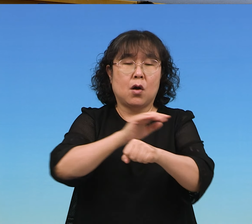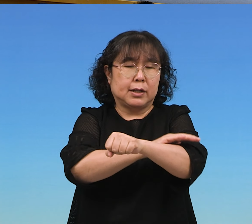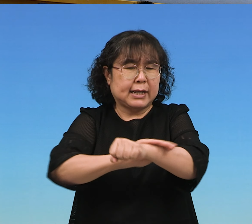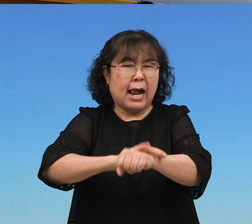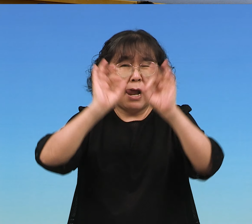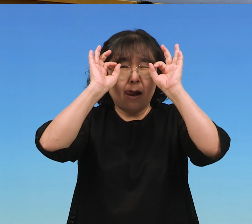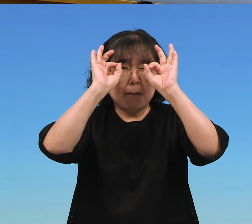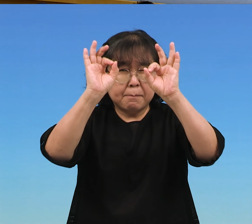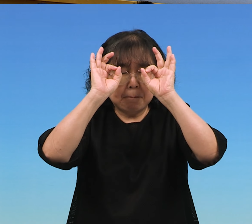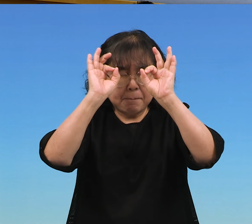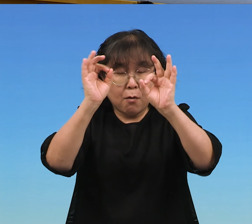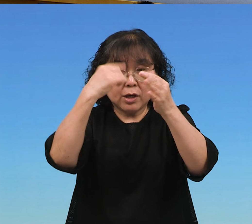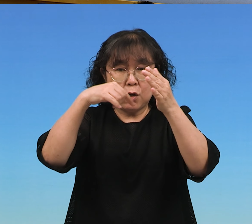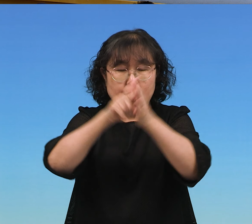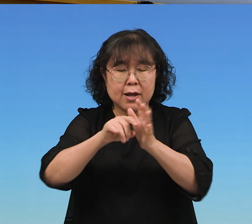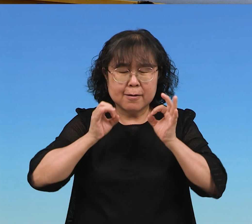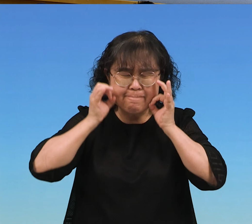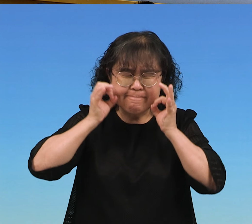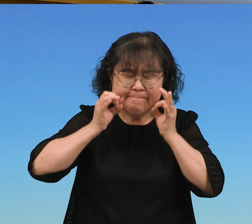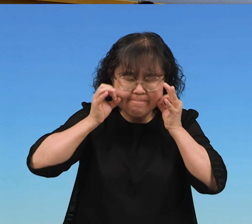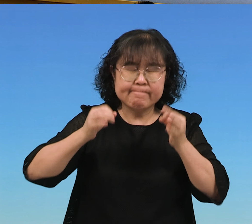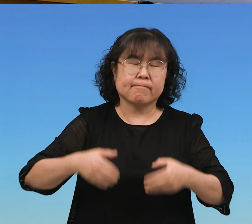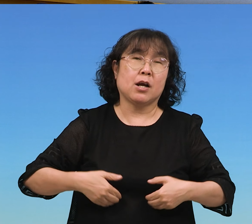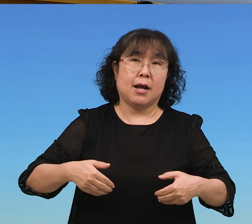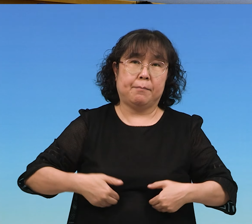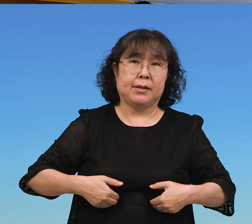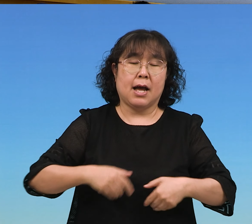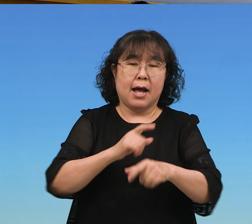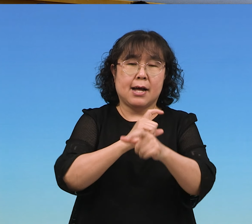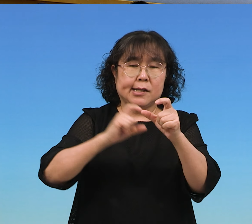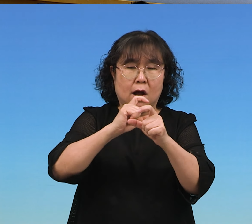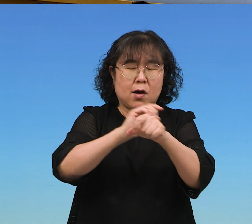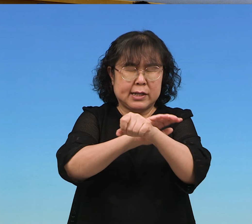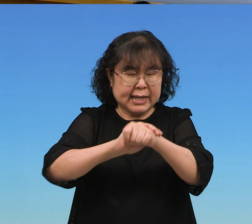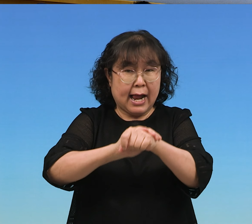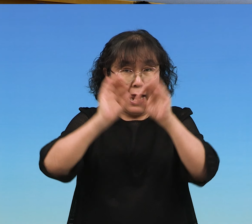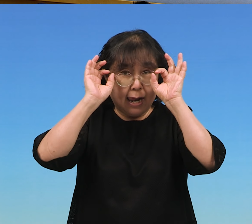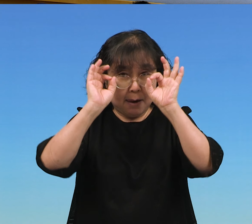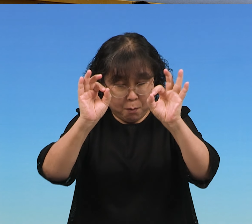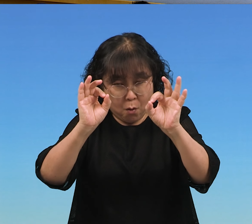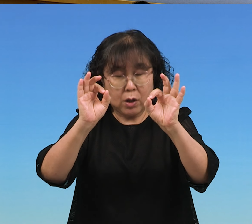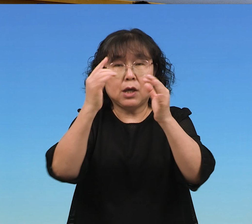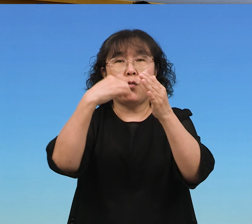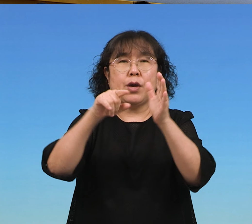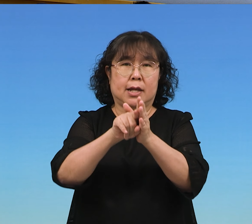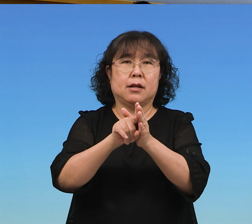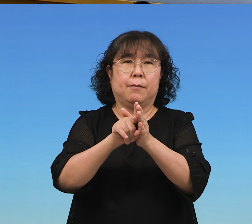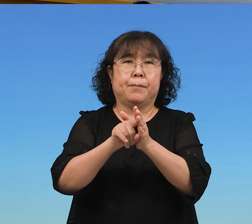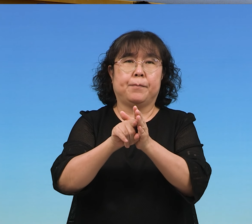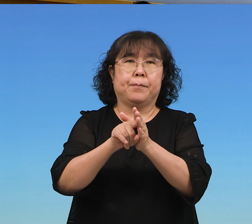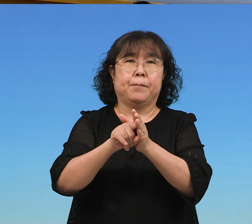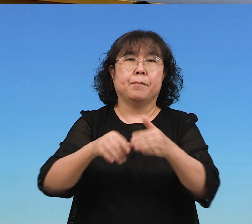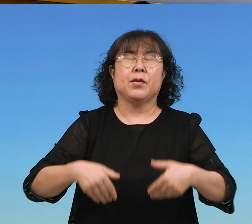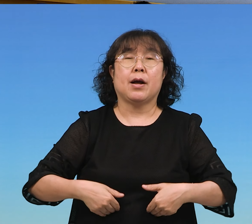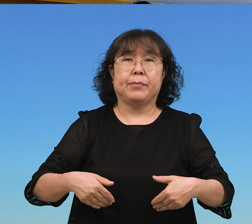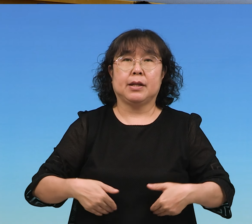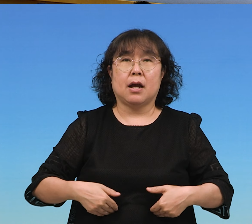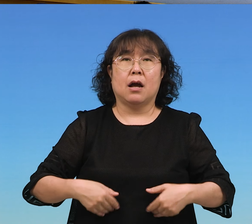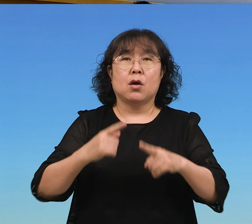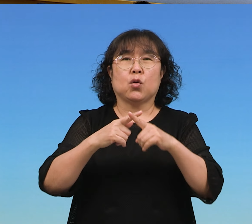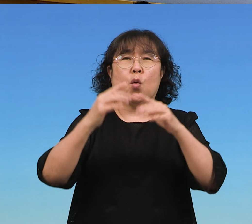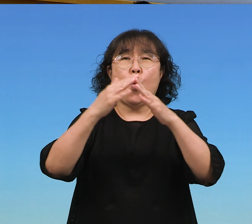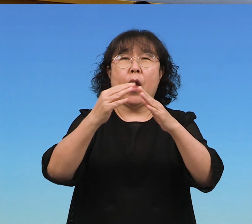영적으로 좀 더 잘 보려고 노력하셔야 돼요. 좀 더 잘 보려고, 이 제가 액센트를 넣어서 말씀드리지